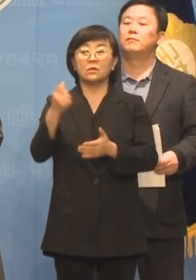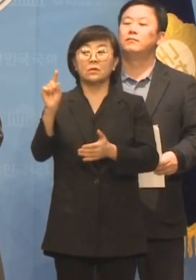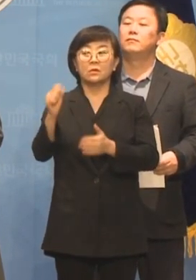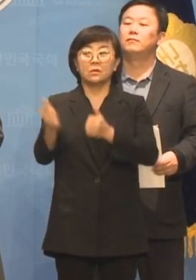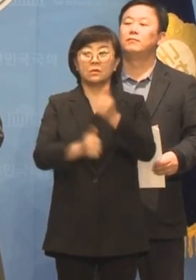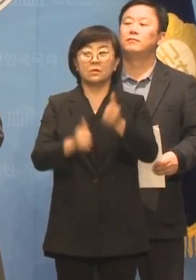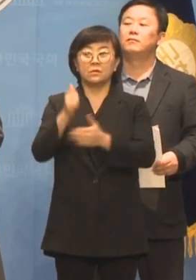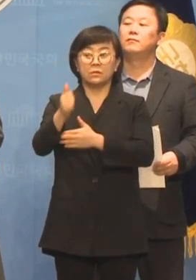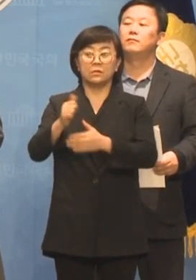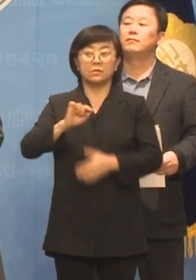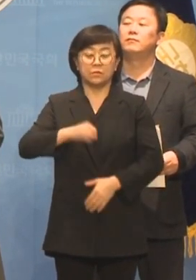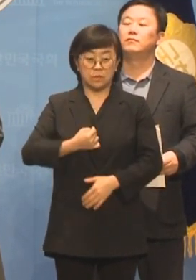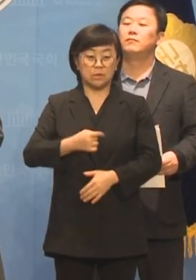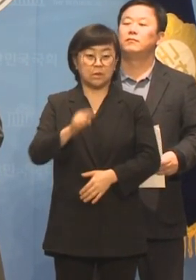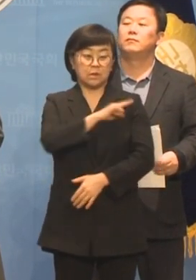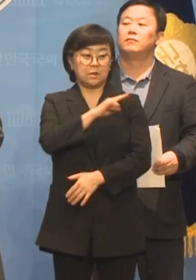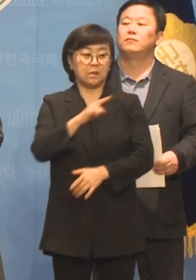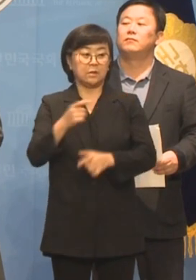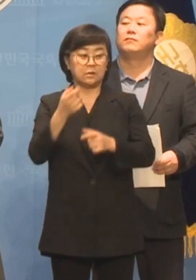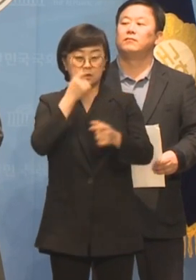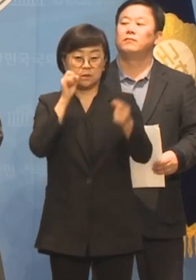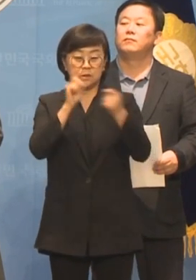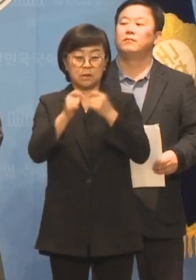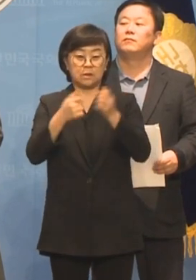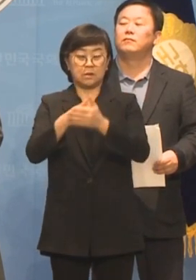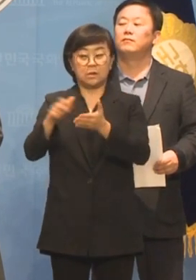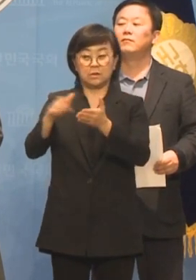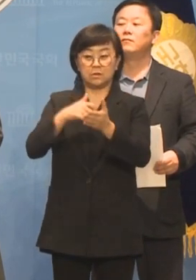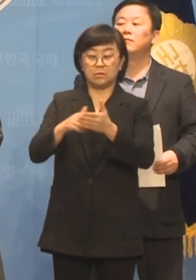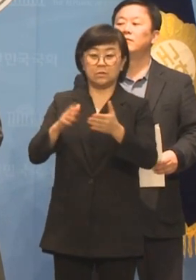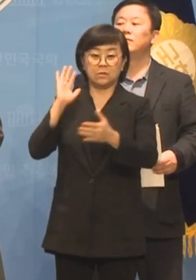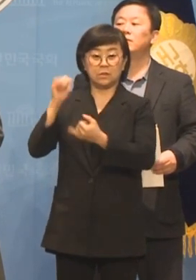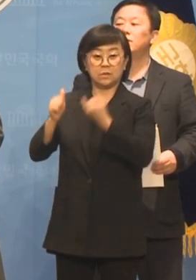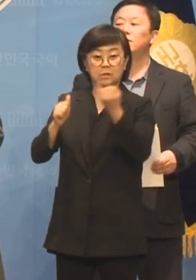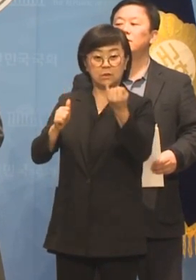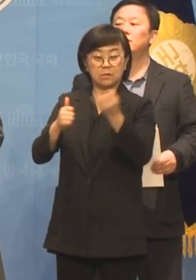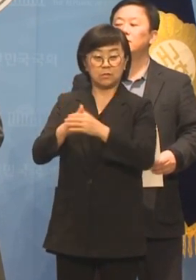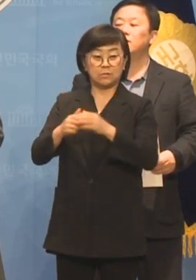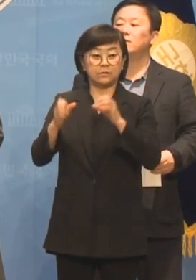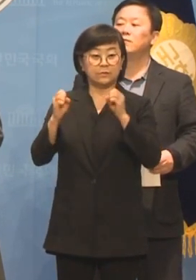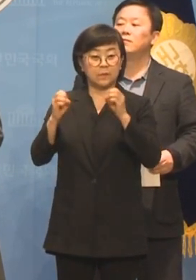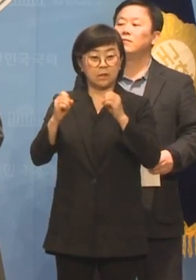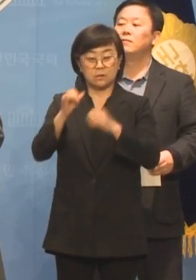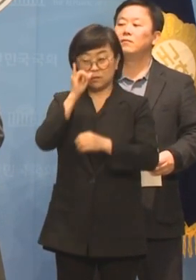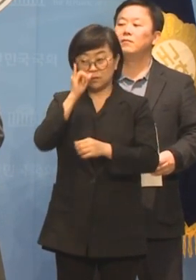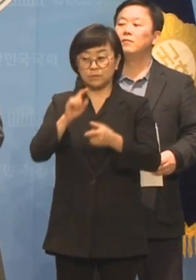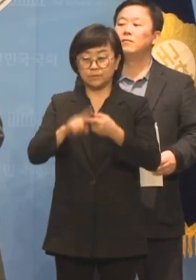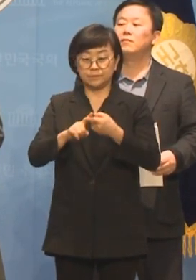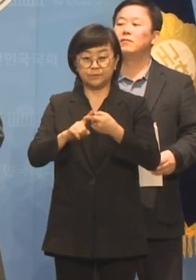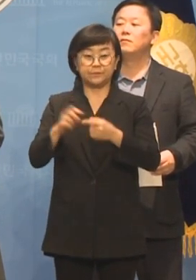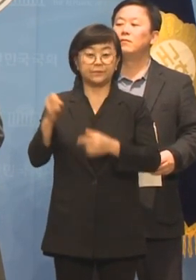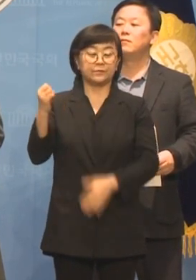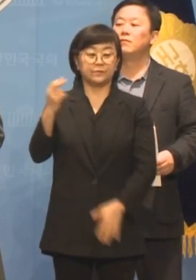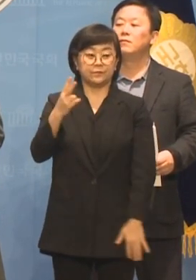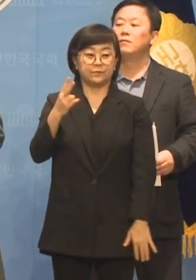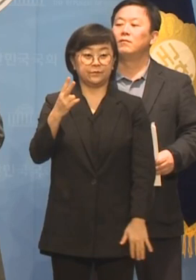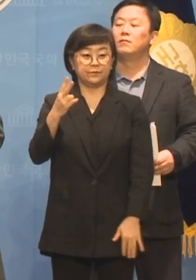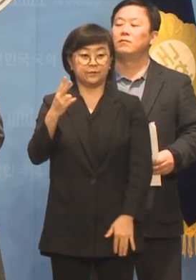비대위원장도 본인의 가장 친한 카톡 친구인 김건희 씨에 대한 이야기가 나오자